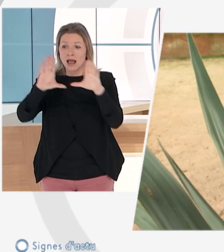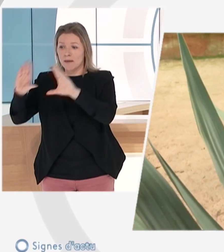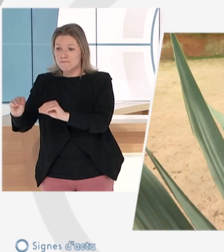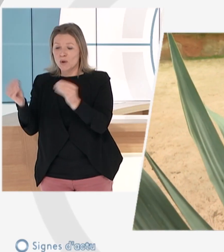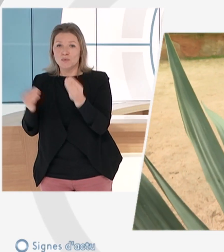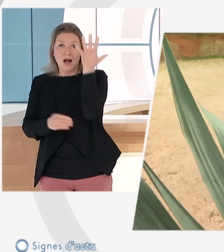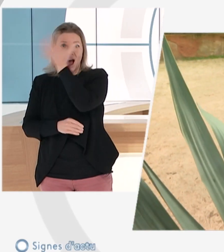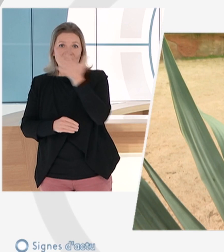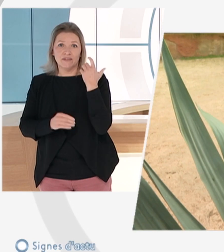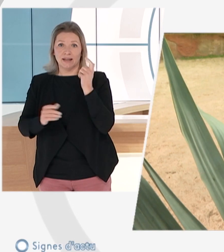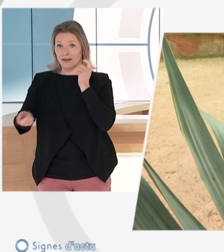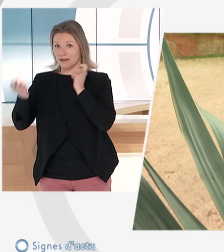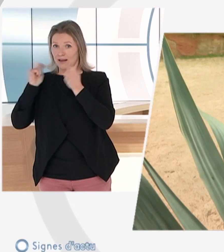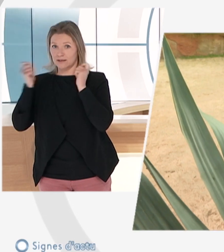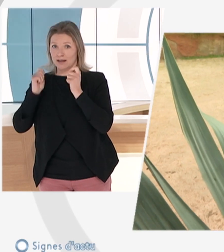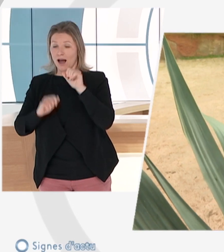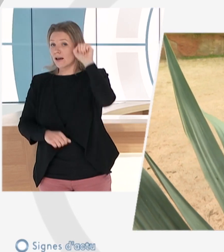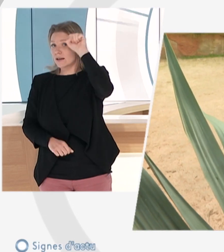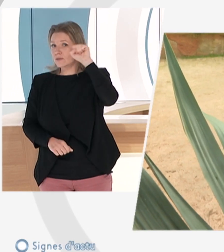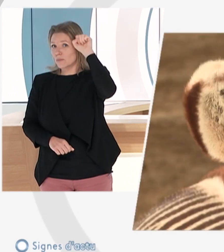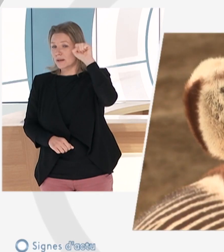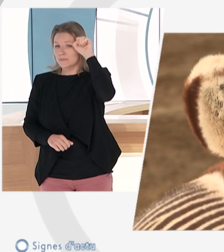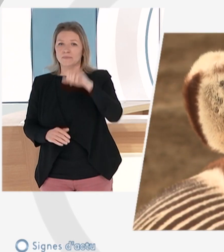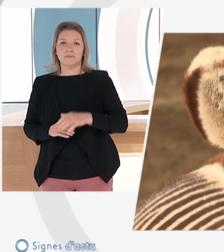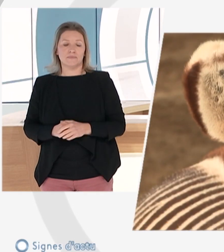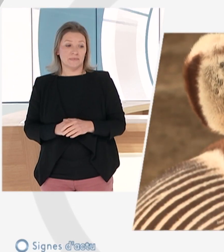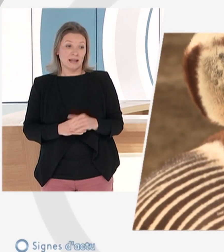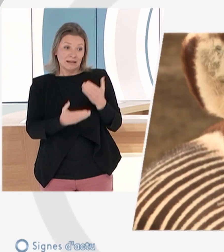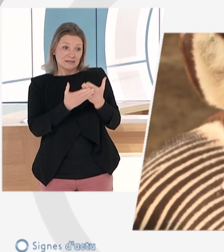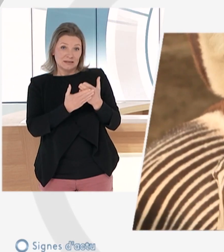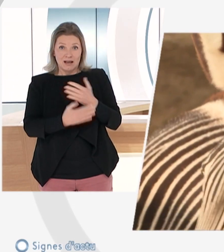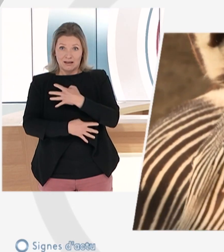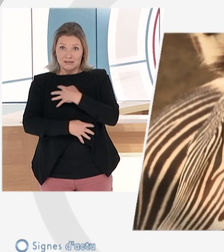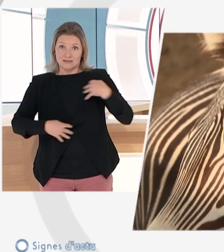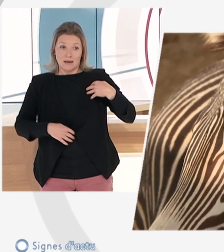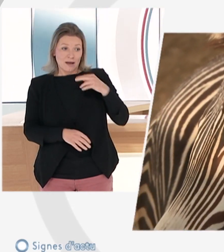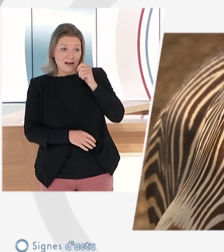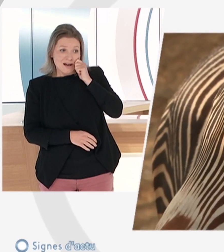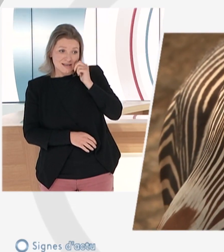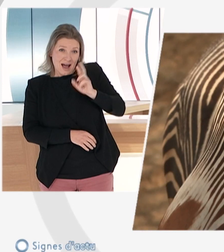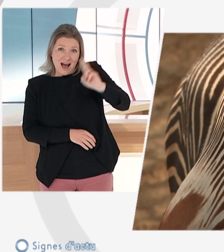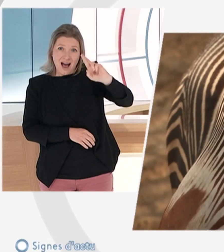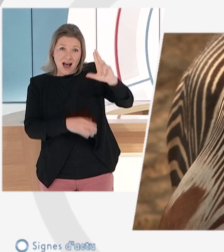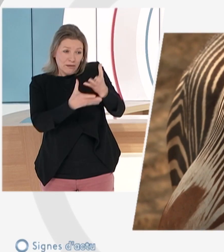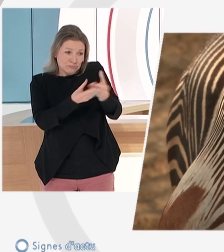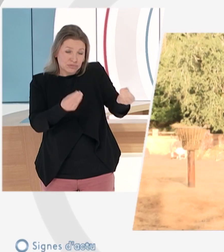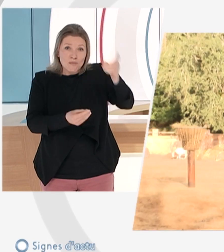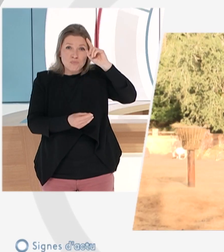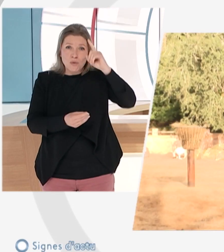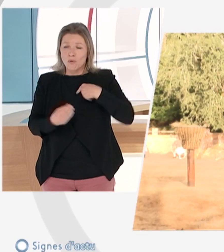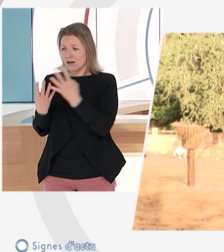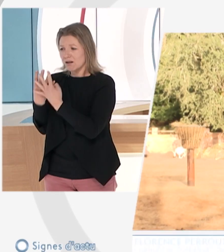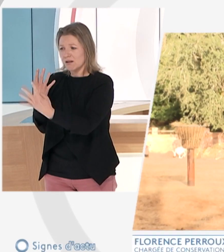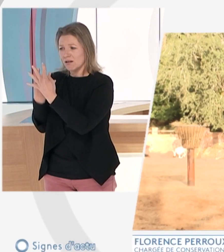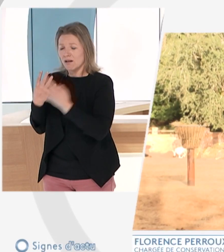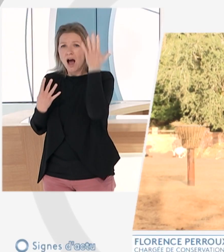sauvage, au Kenya et au sud de l'Éthiopie. C'est une espèce qui est menacée par le surpâturage, la